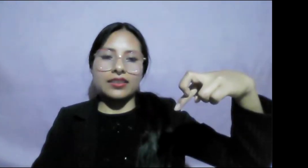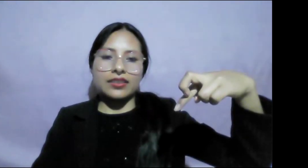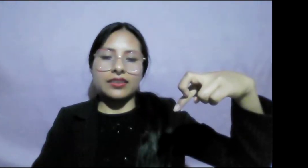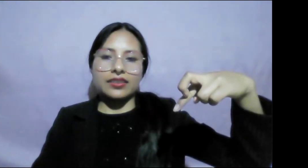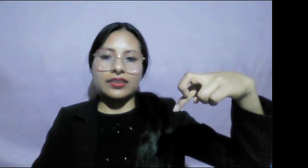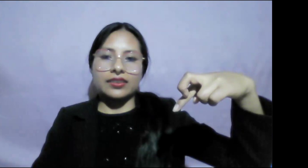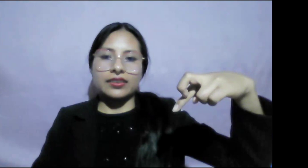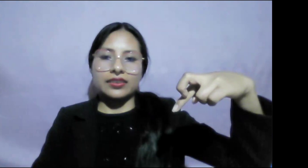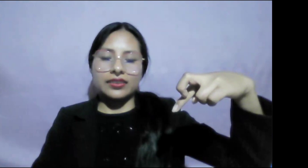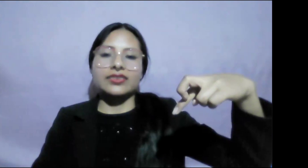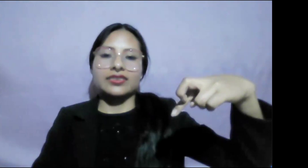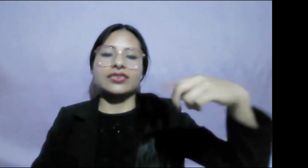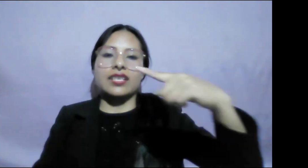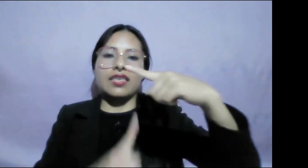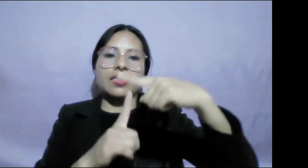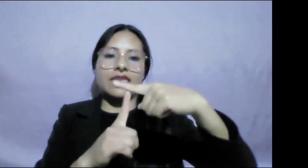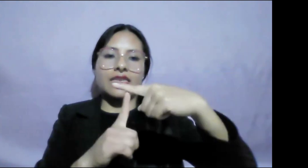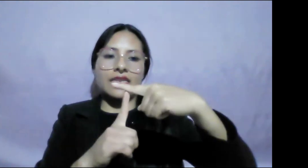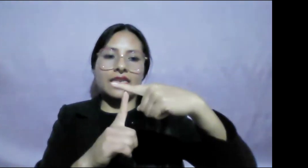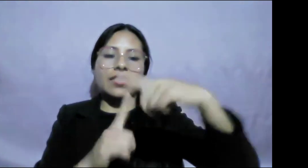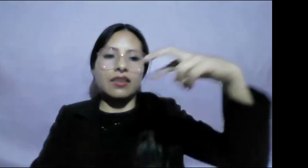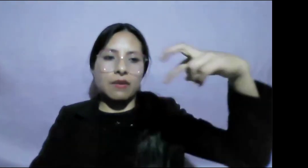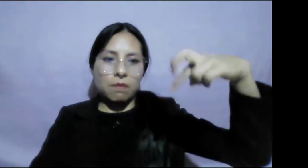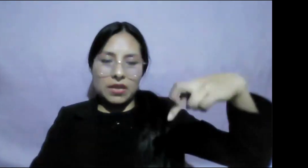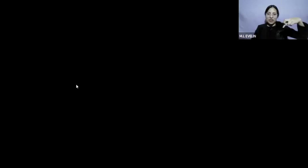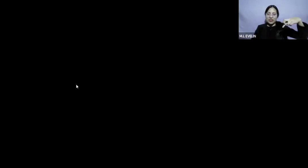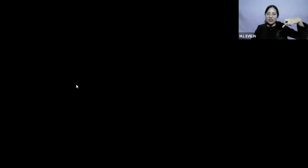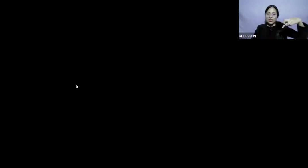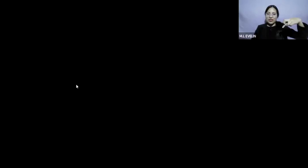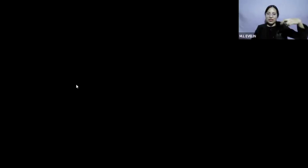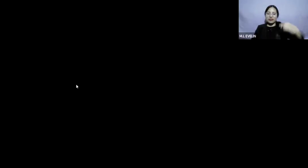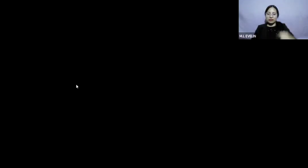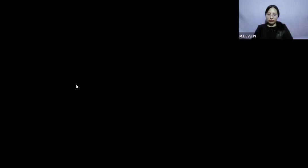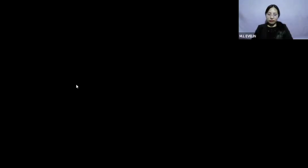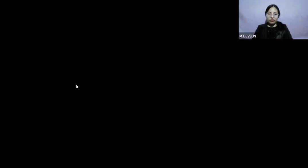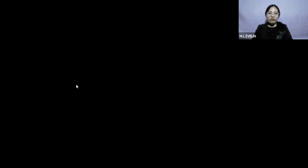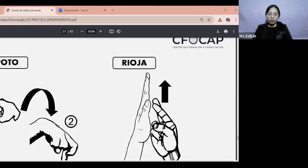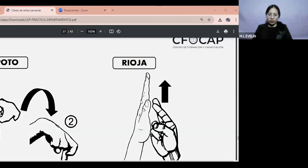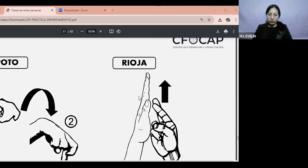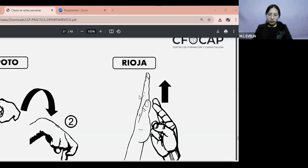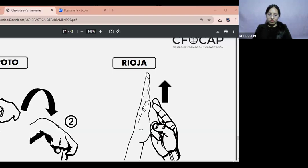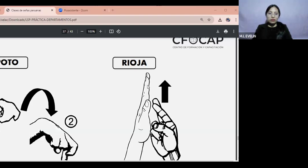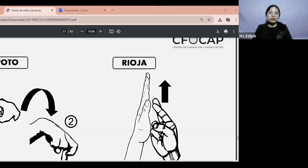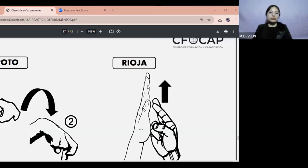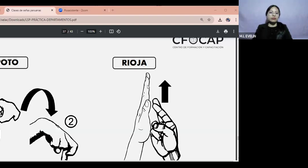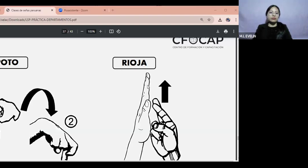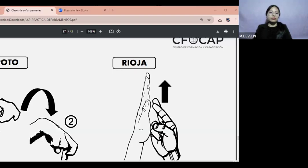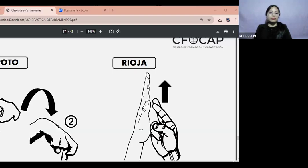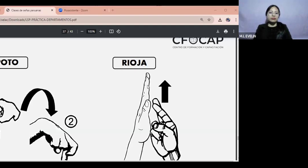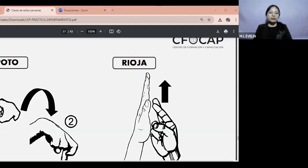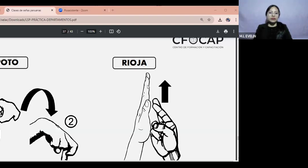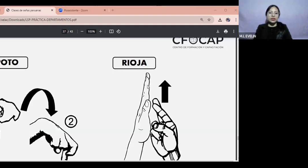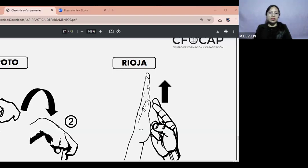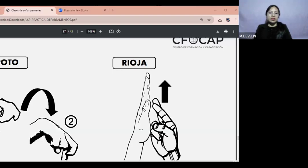tarap muy bien excelente muy bien seguimos con Rioja